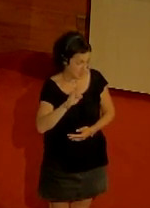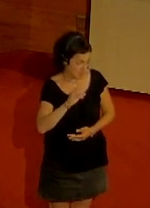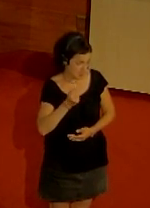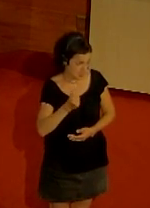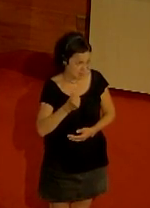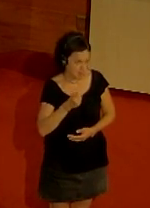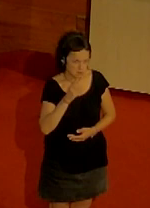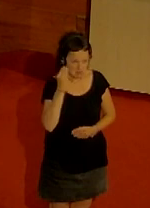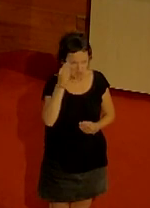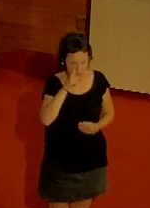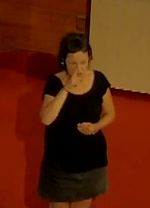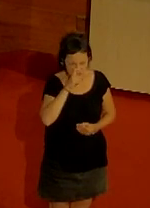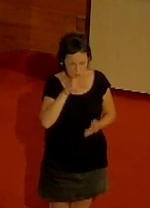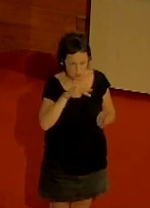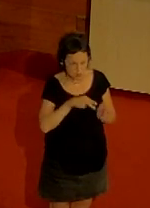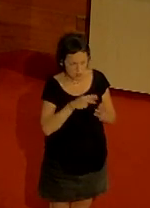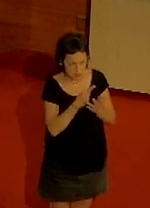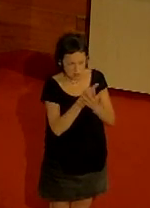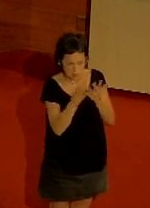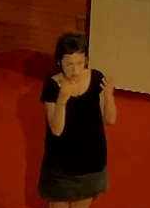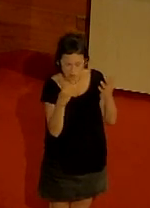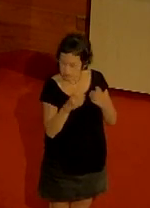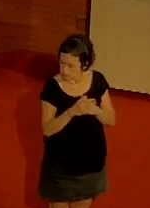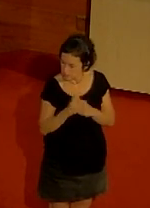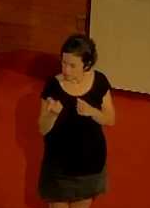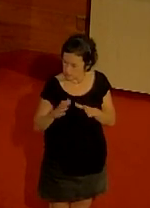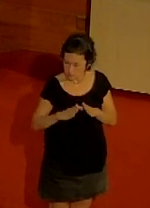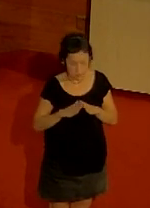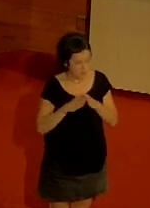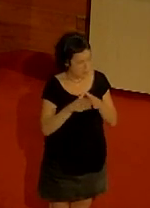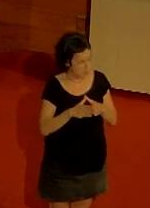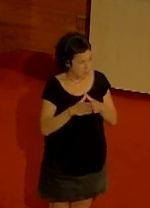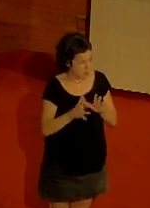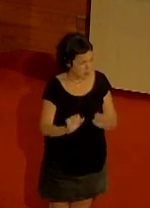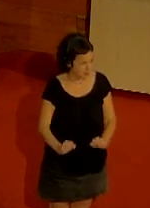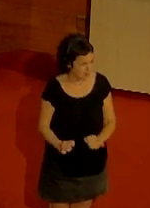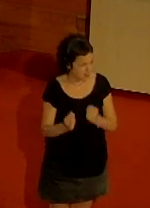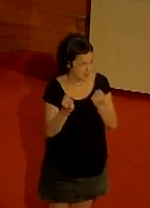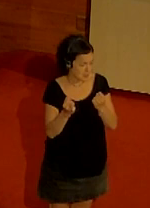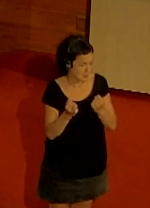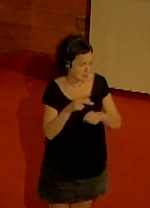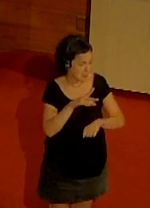2016, creo. Es el barco de rescate de Médicos Sin Fronteras en aquel momento.